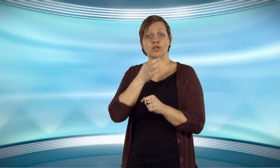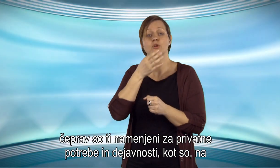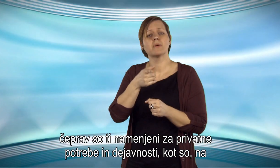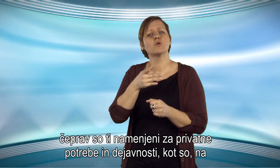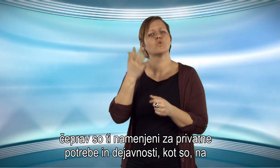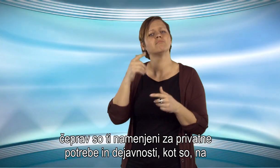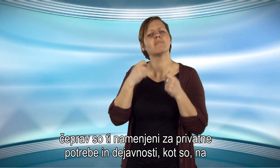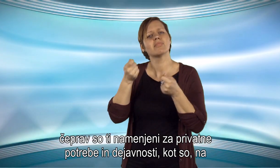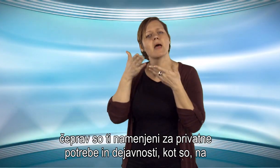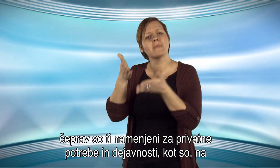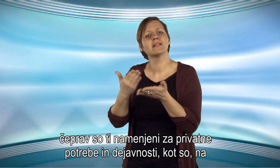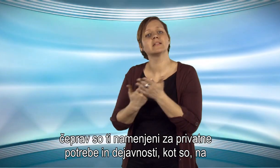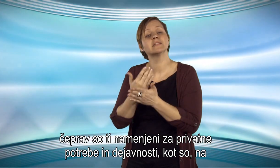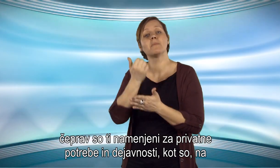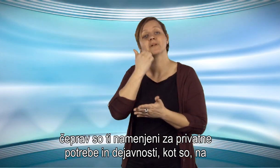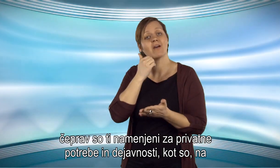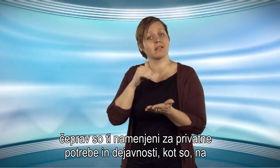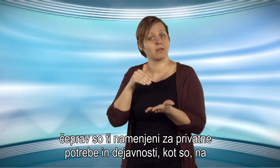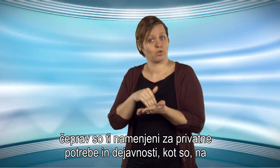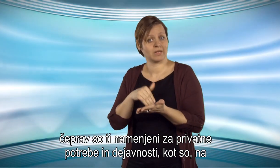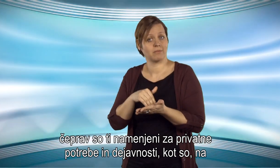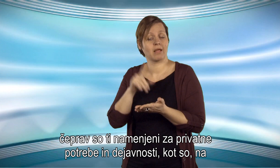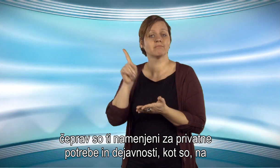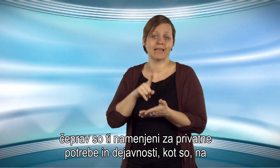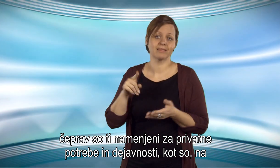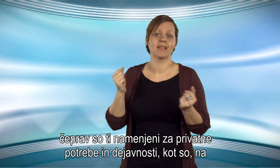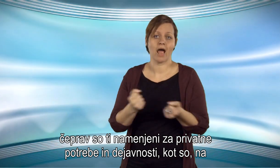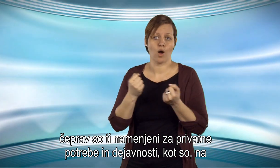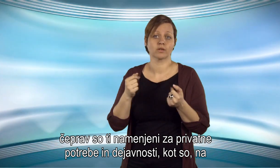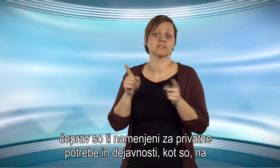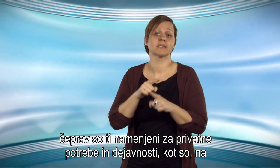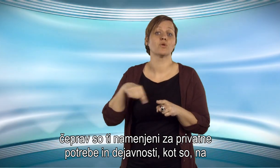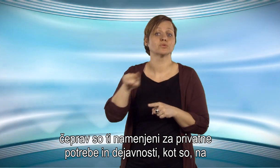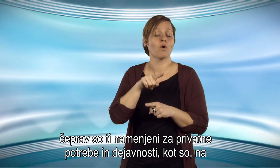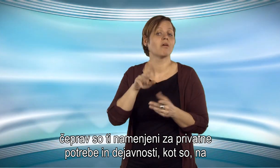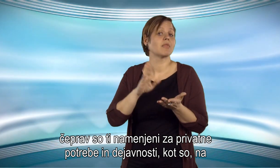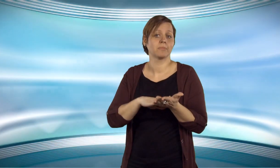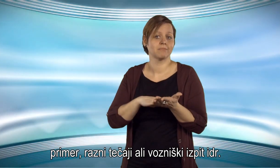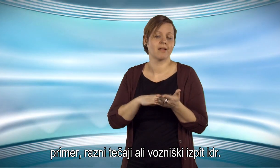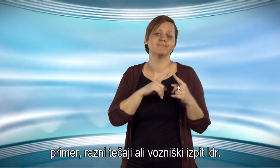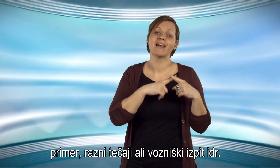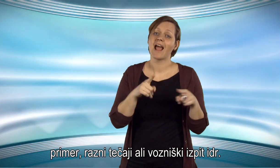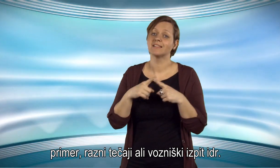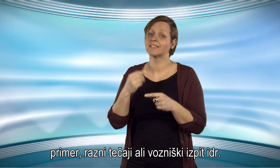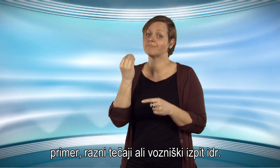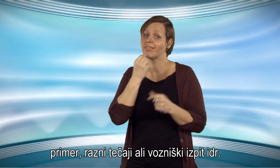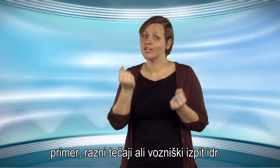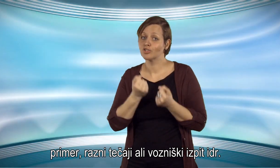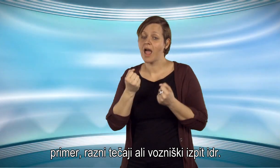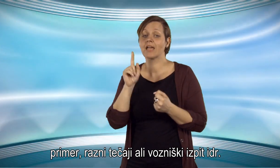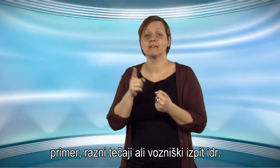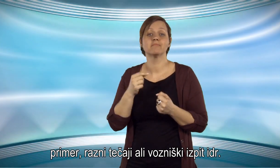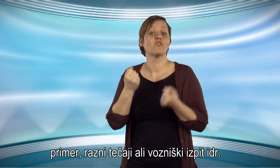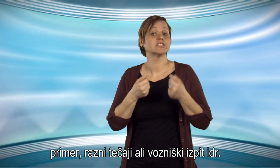za privatne potrebe in dejavnosti, kot so na primer razni tečaji ali vozniški izpit in